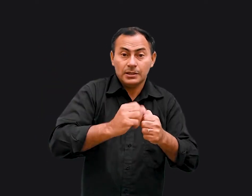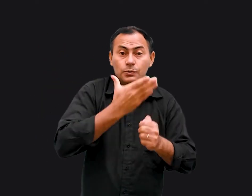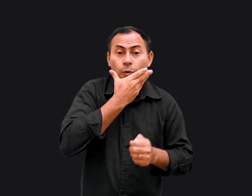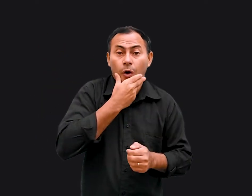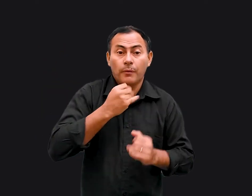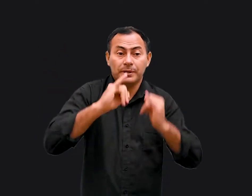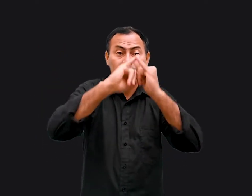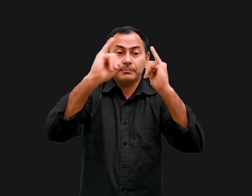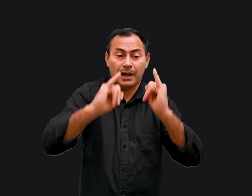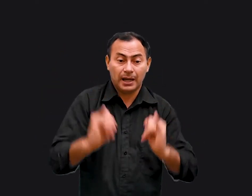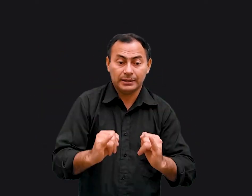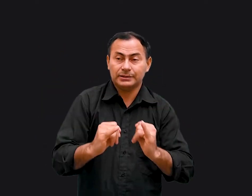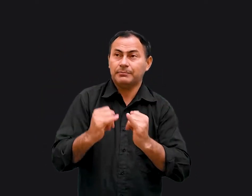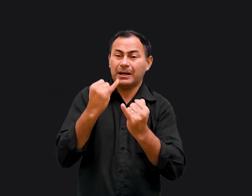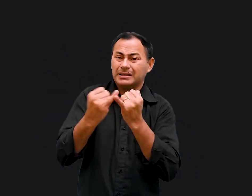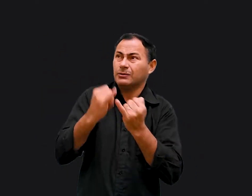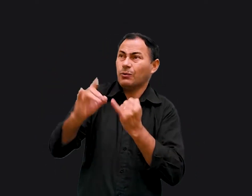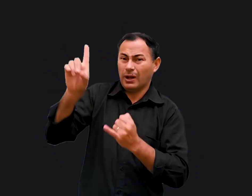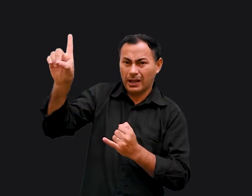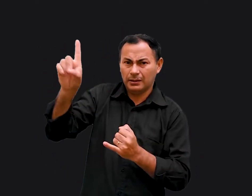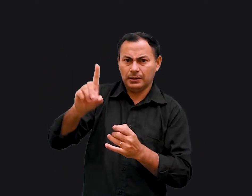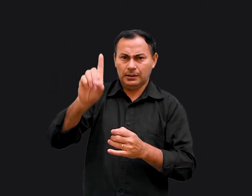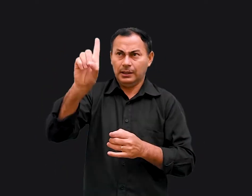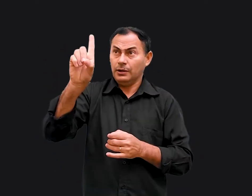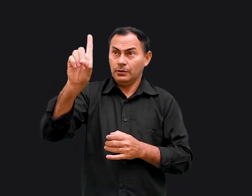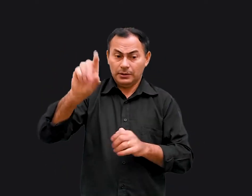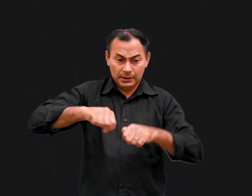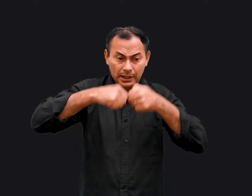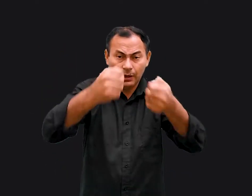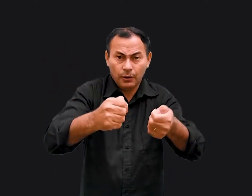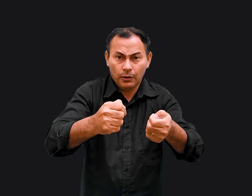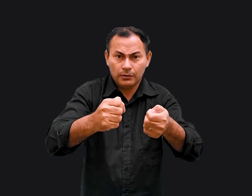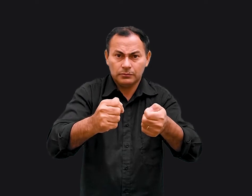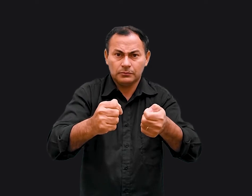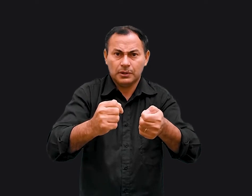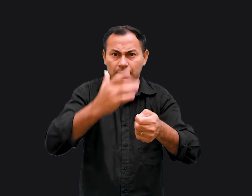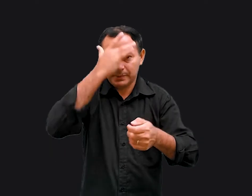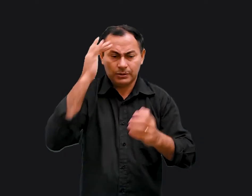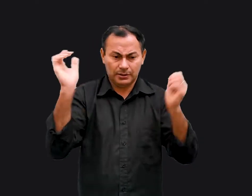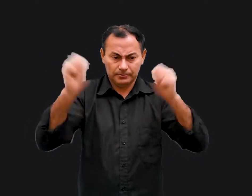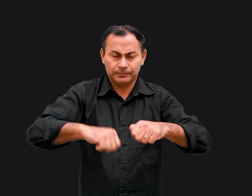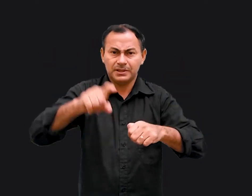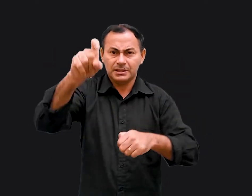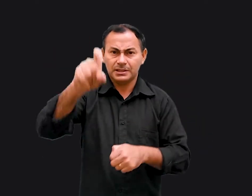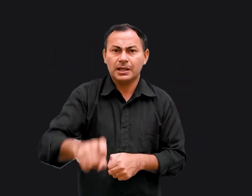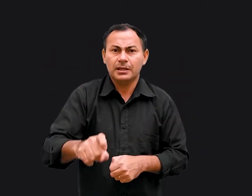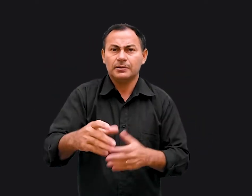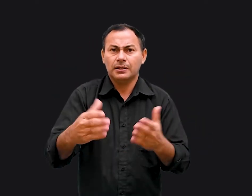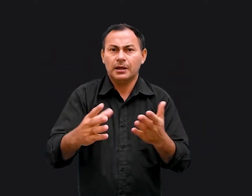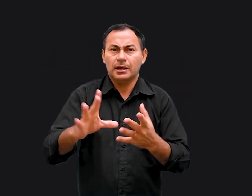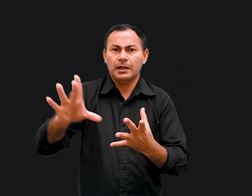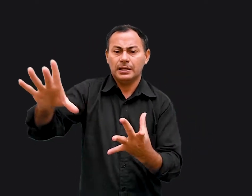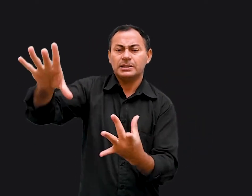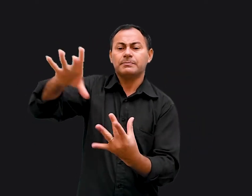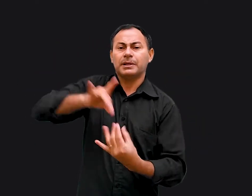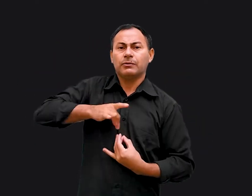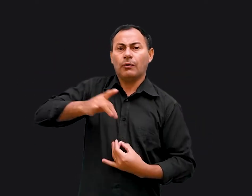e semelhança, quer dizer que Deus deu ao homem a capacidade de ser espiritual.